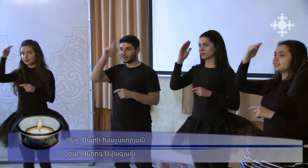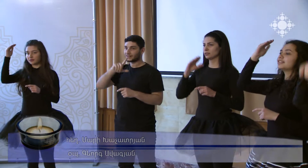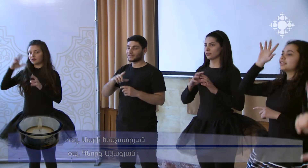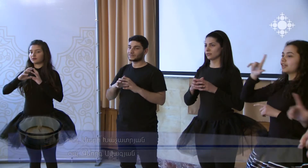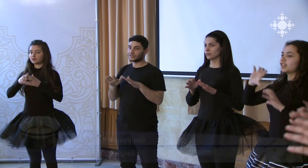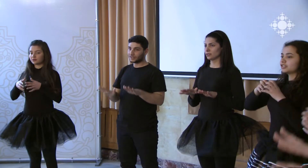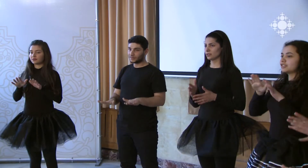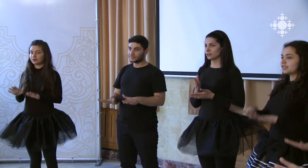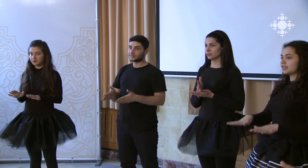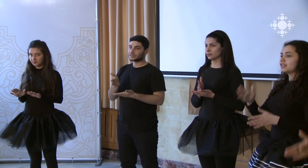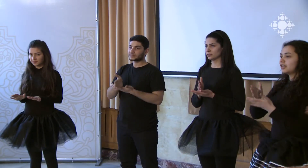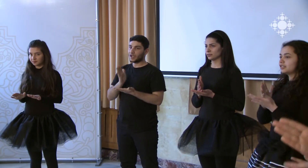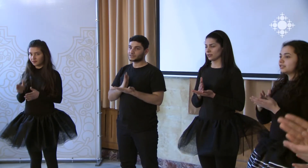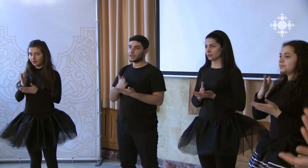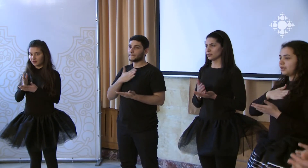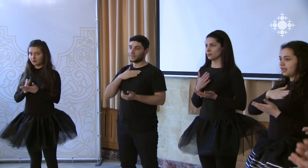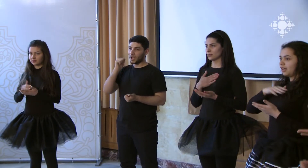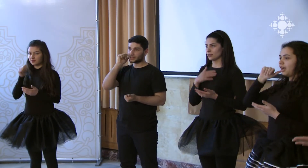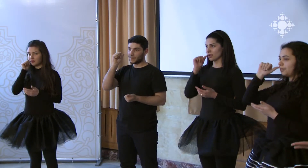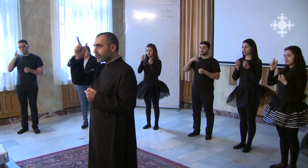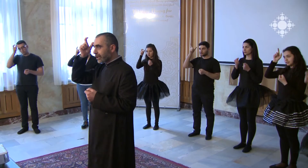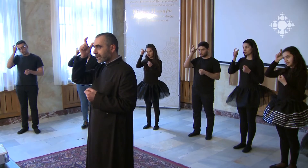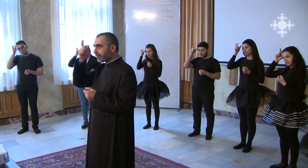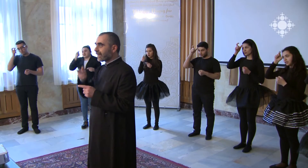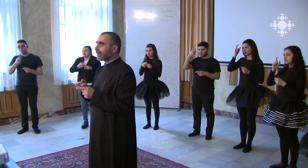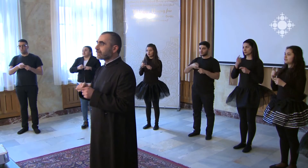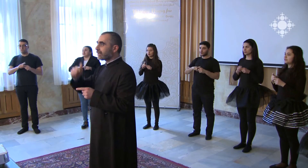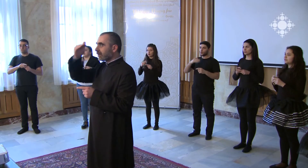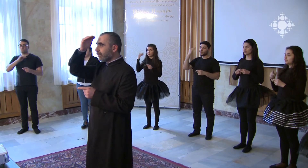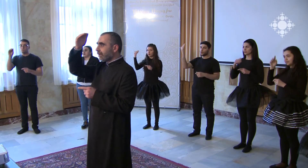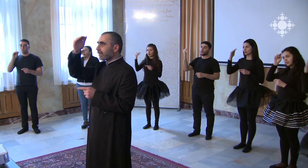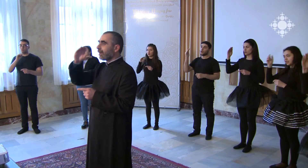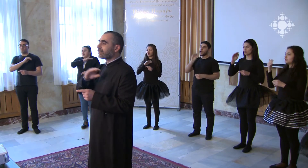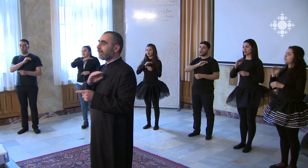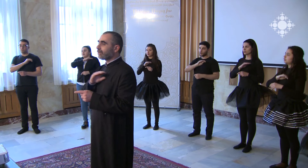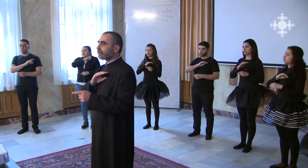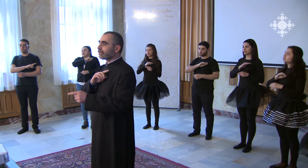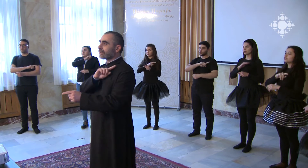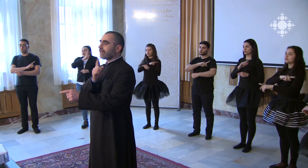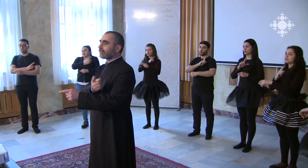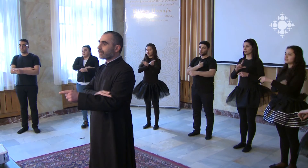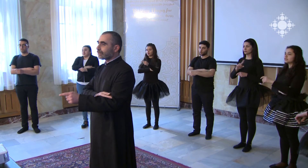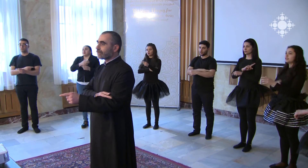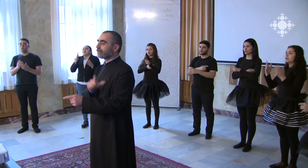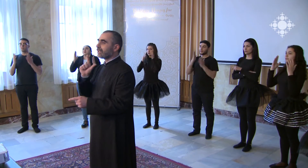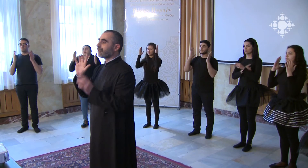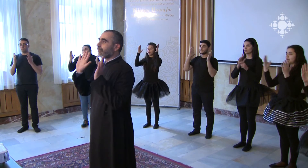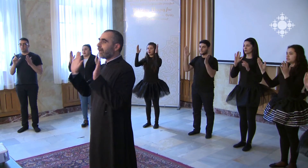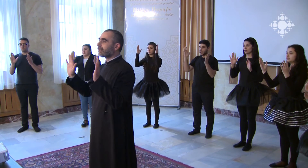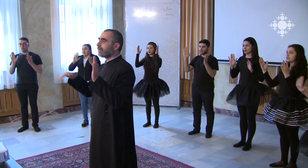խիստ անհրաժեշտ էր այն թարգմանել ժեստերի լեզվով։ Ասում է Տեր Եսայի քահանա Արթենյանը, որն արդեն 15 տարի աշխատում է լսողության խանգարում ունեցող